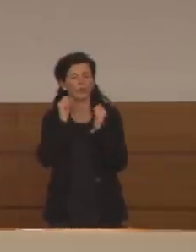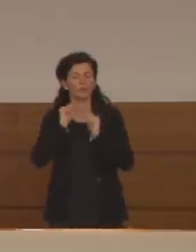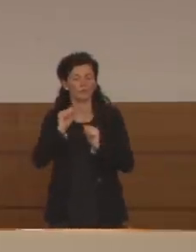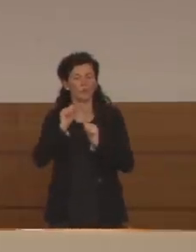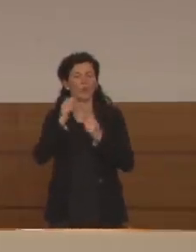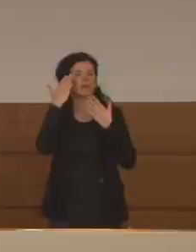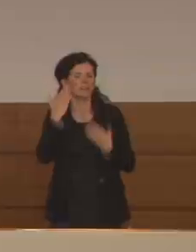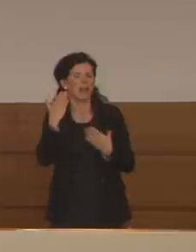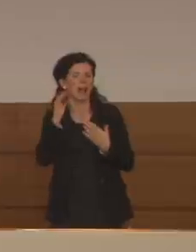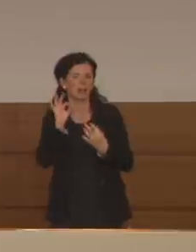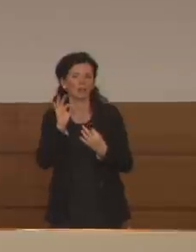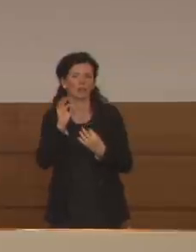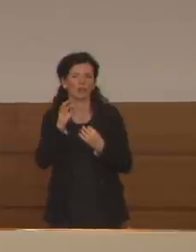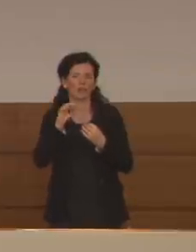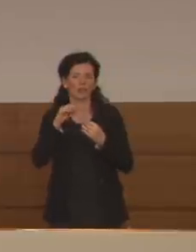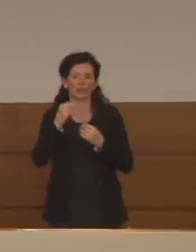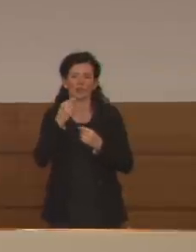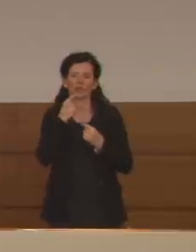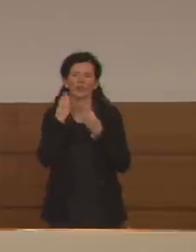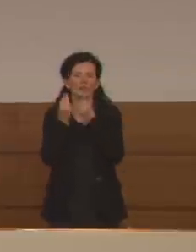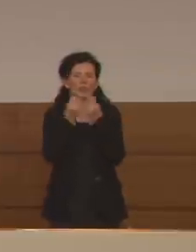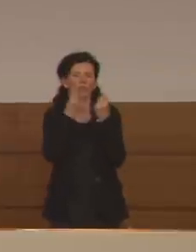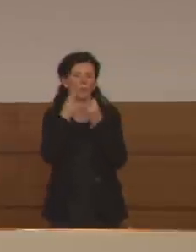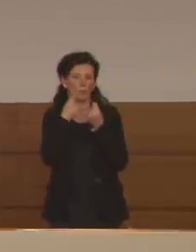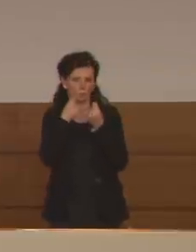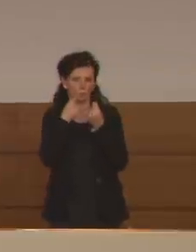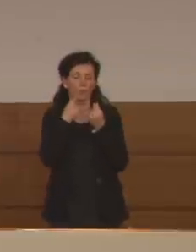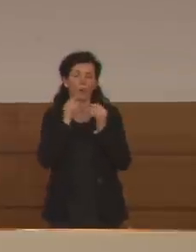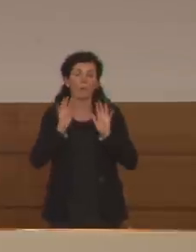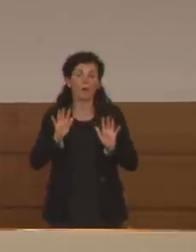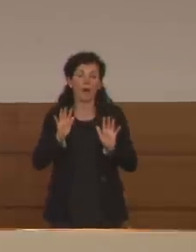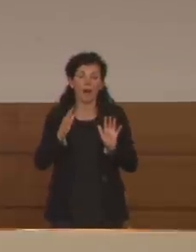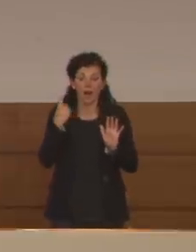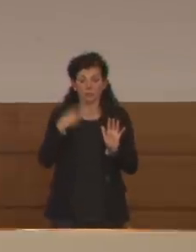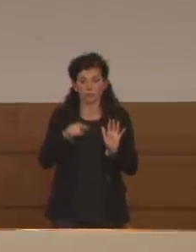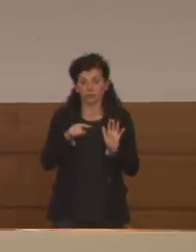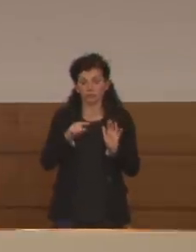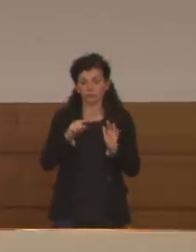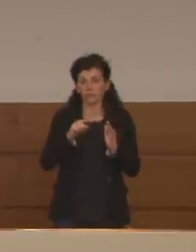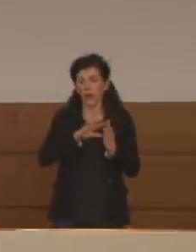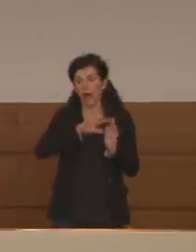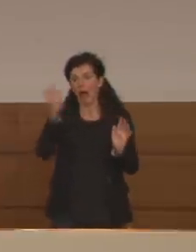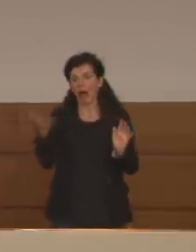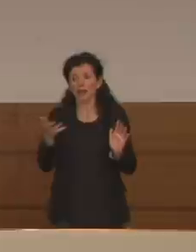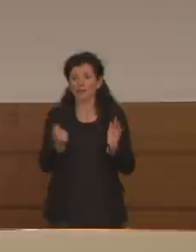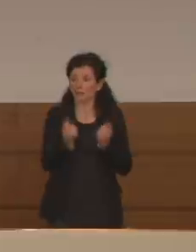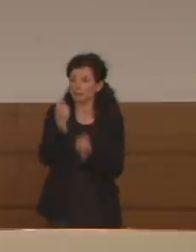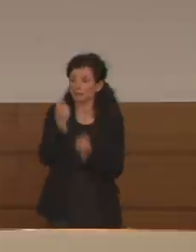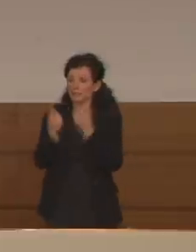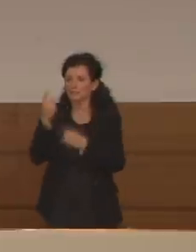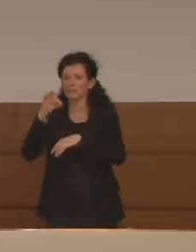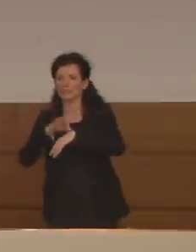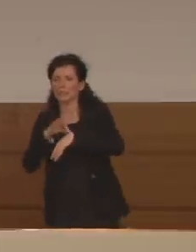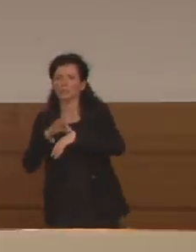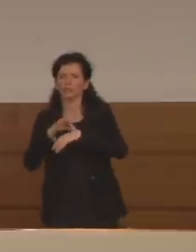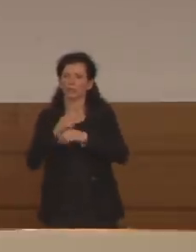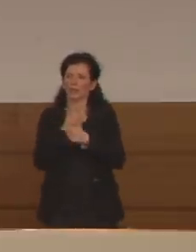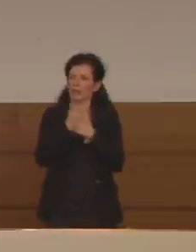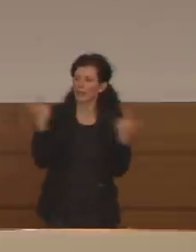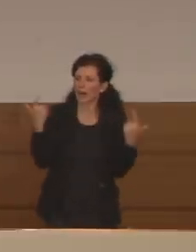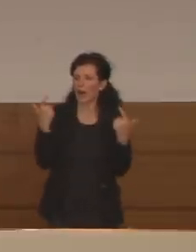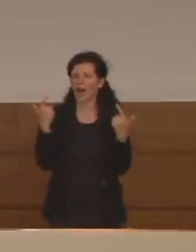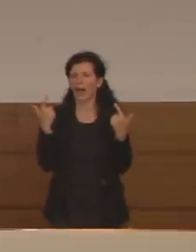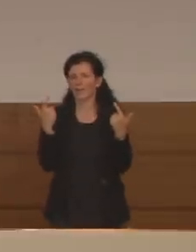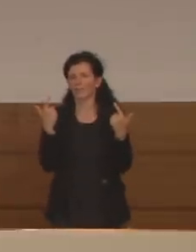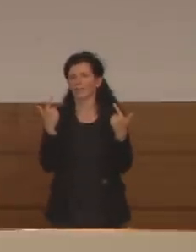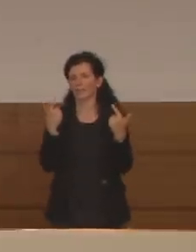dell'epitelio probabilmente degli organi del gusto e con al di là di questo chiaramente nei casi più gravi si